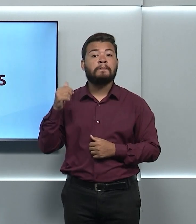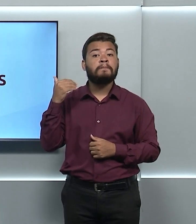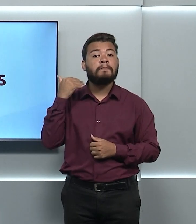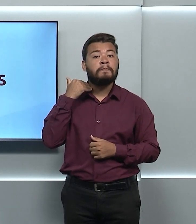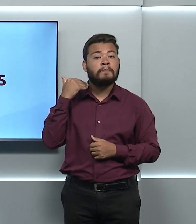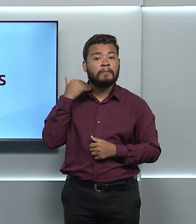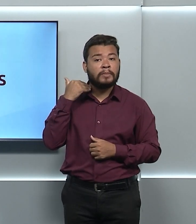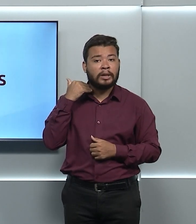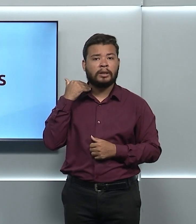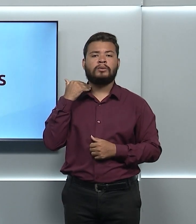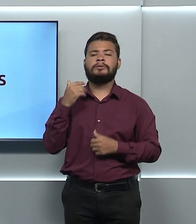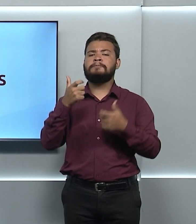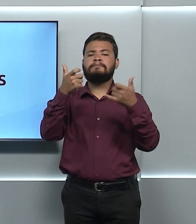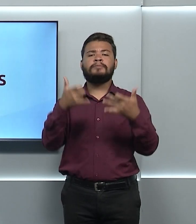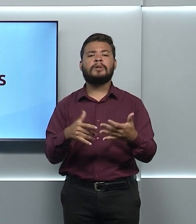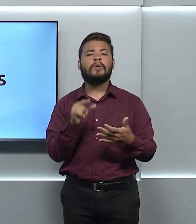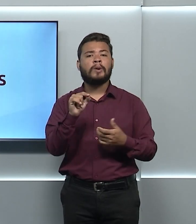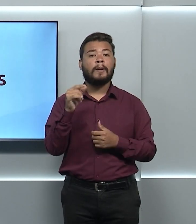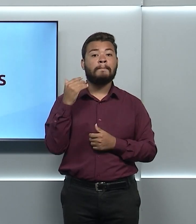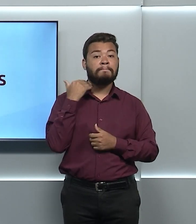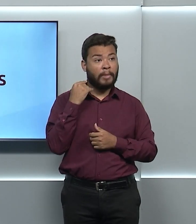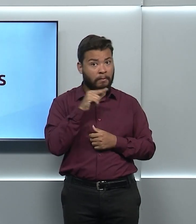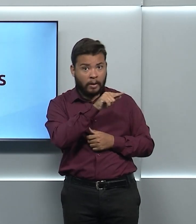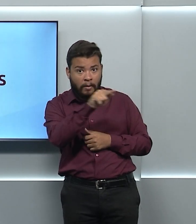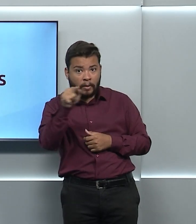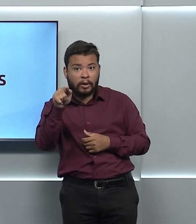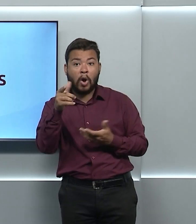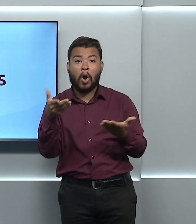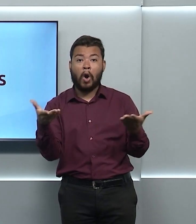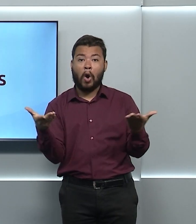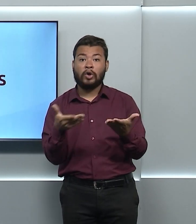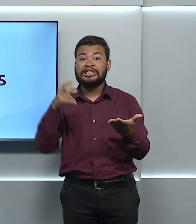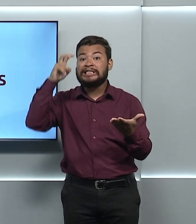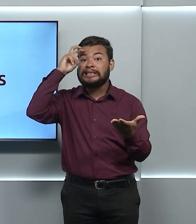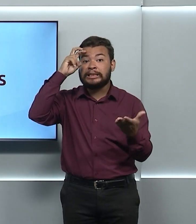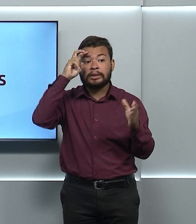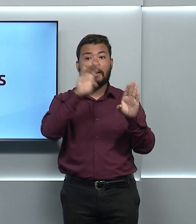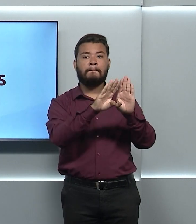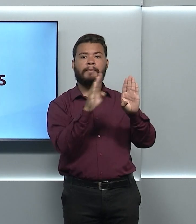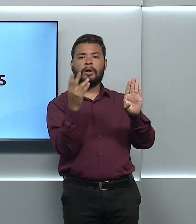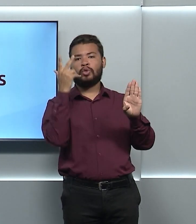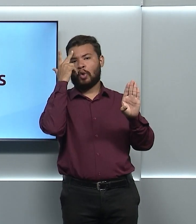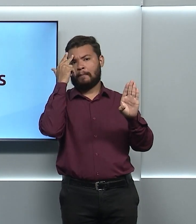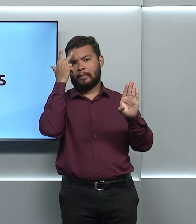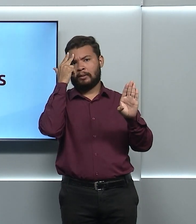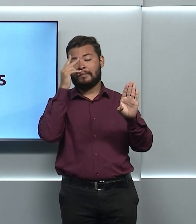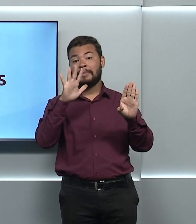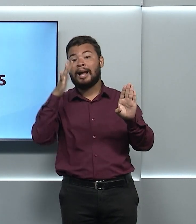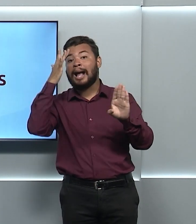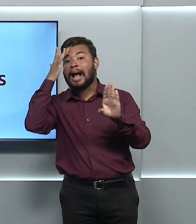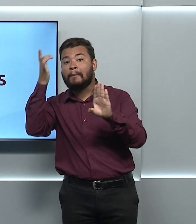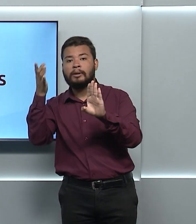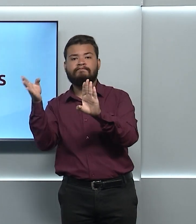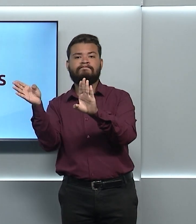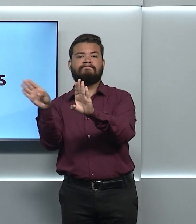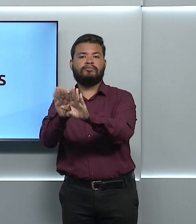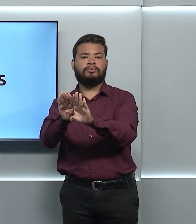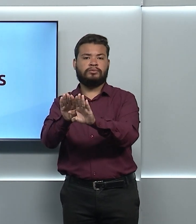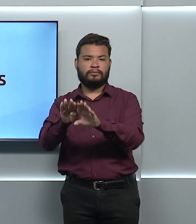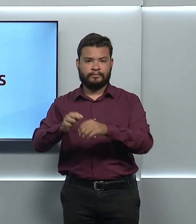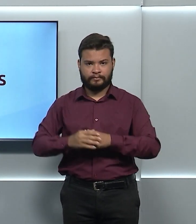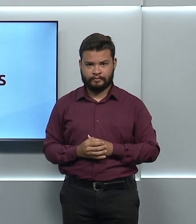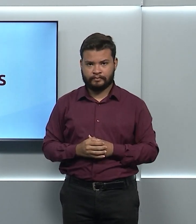Associação de Bancos, as agências vão funcionar normalmente hoje, quinta-feira, mas amanhã não tem atendimento.